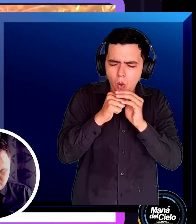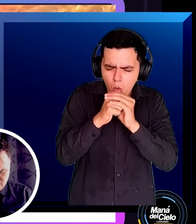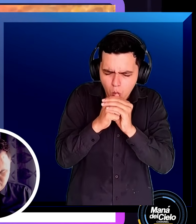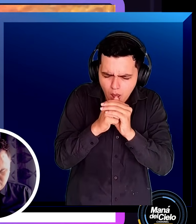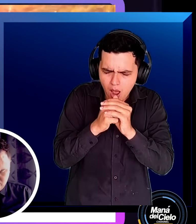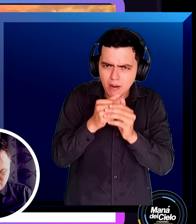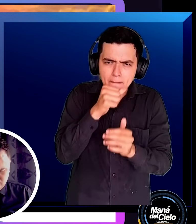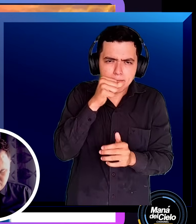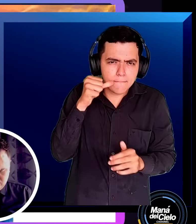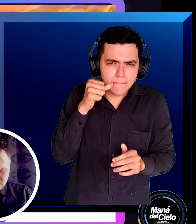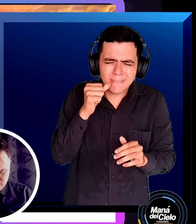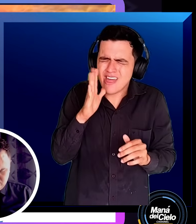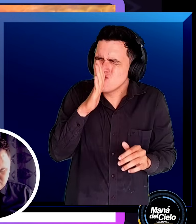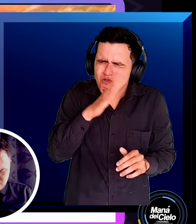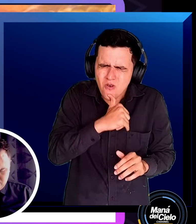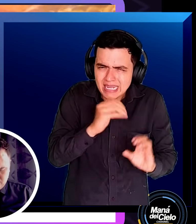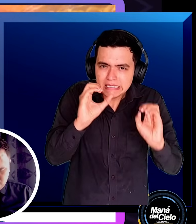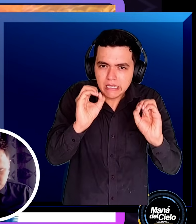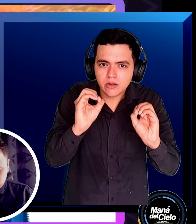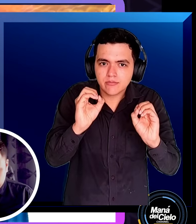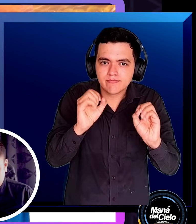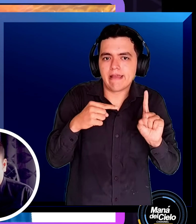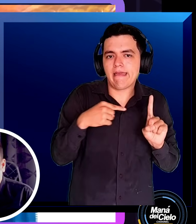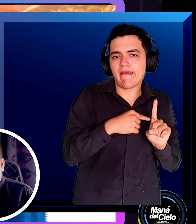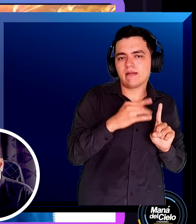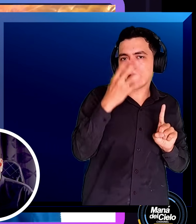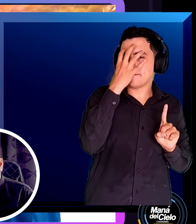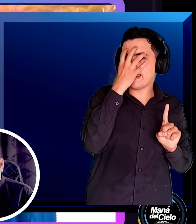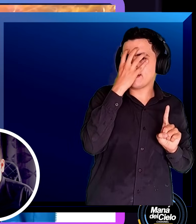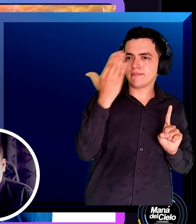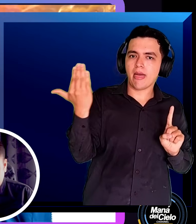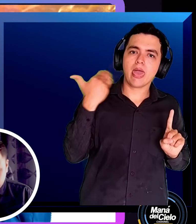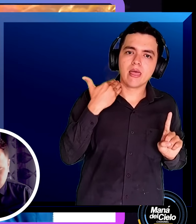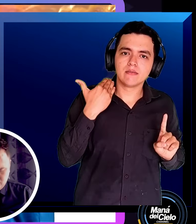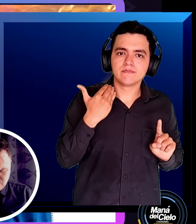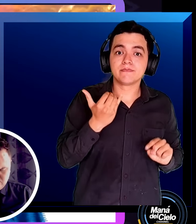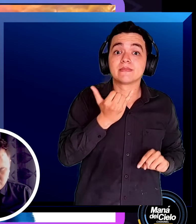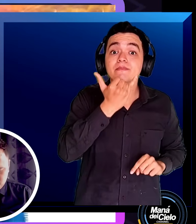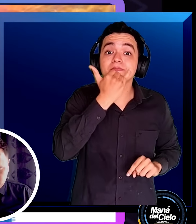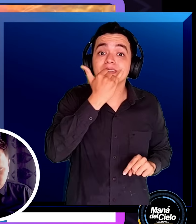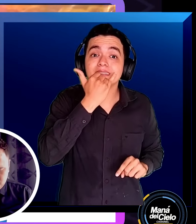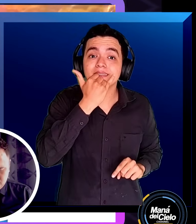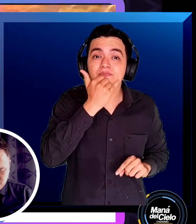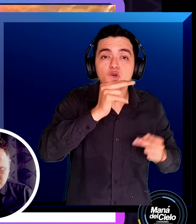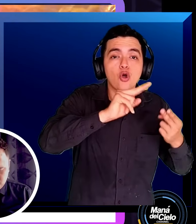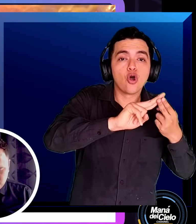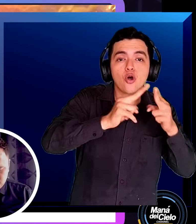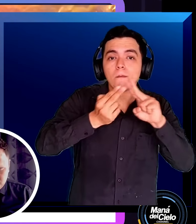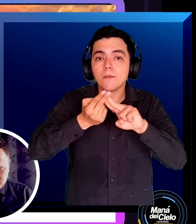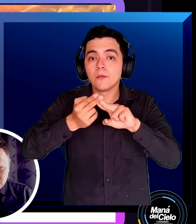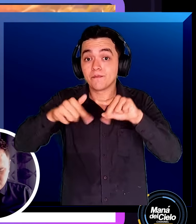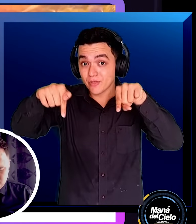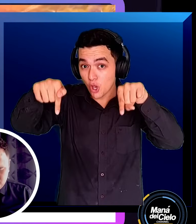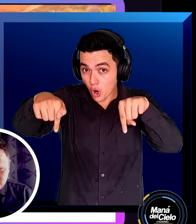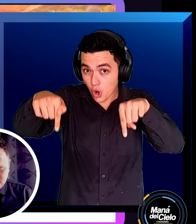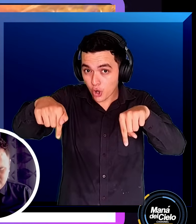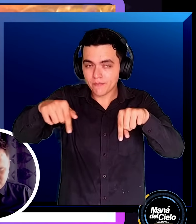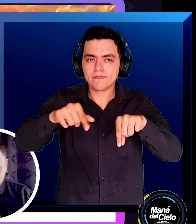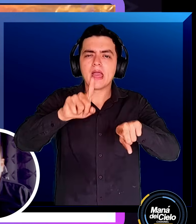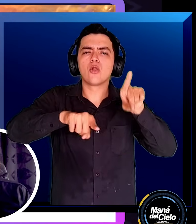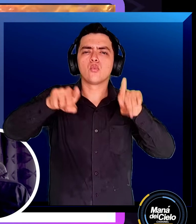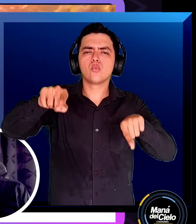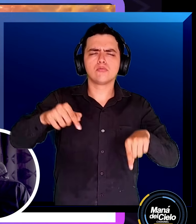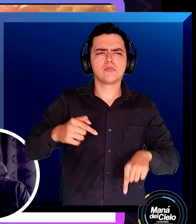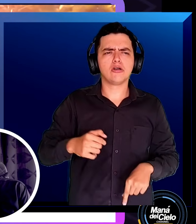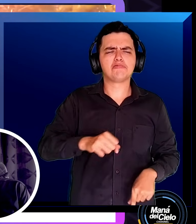Usted ve el que toma trago y usted dice: ah, Dios está conmigo. Y es más, hoy en día la gente, en Colombia pasa eso, la